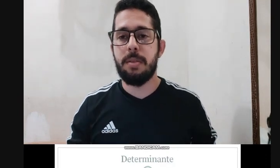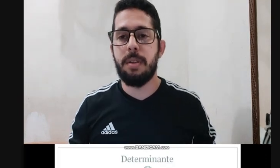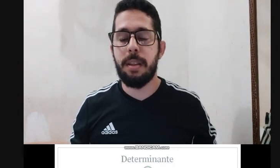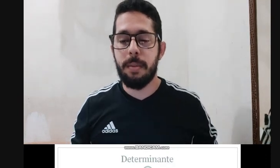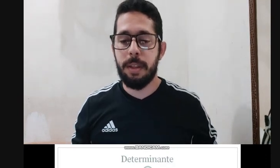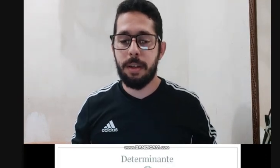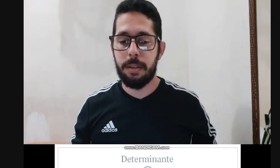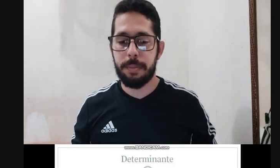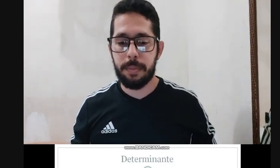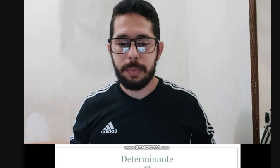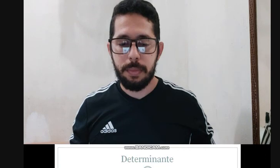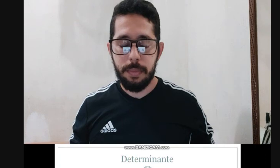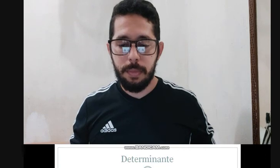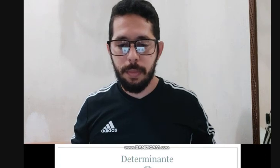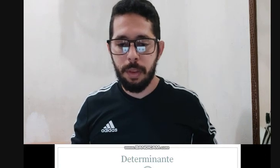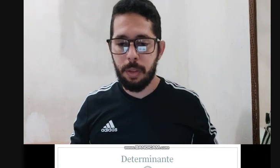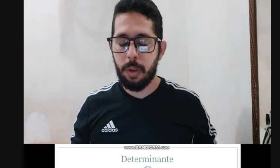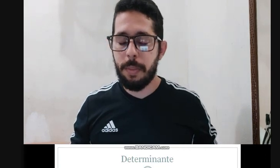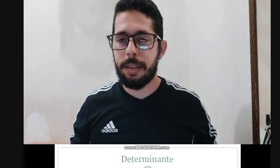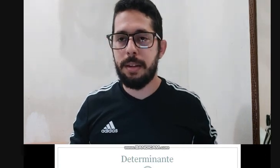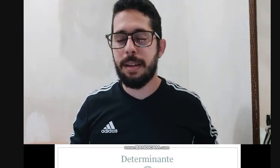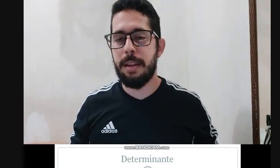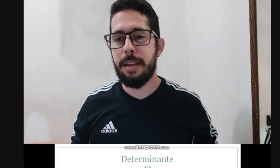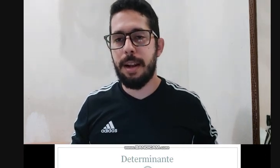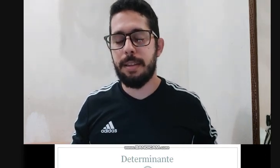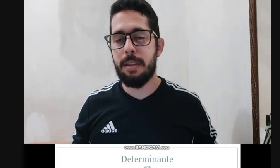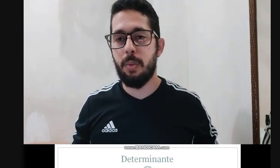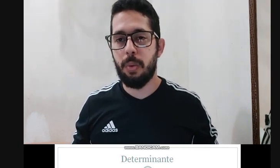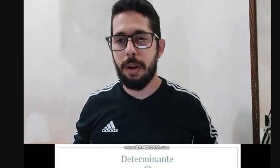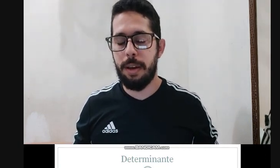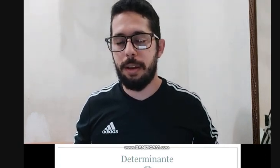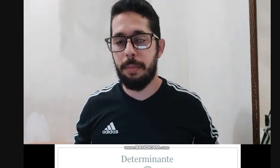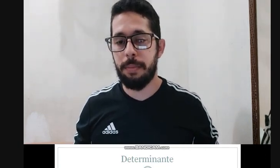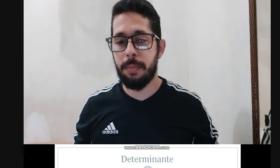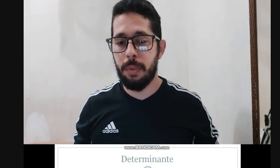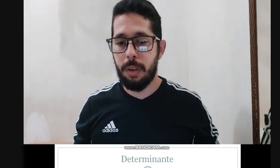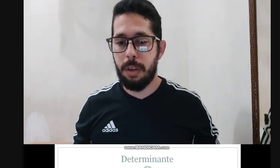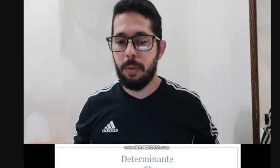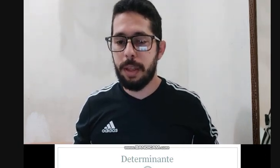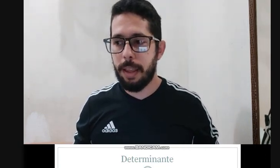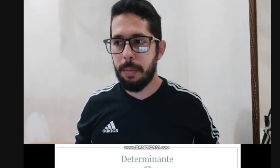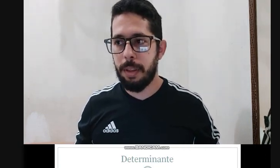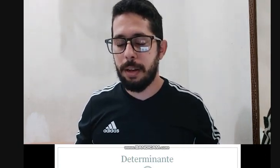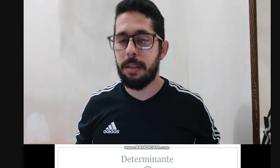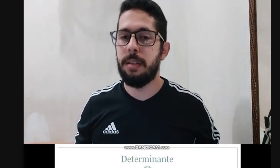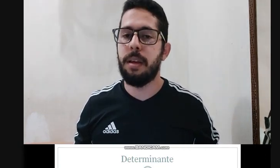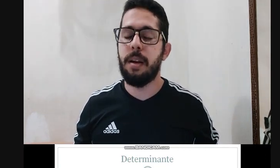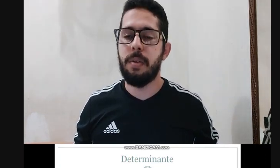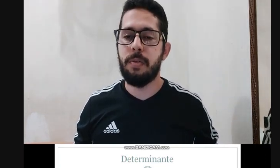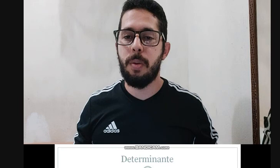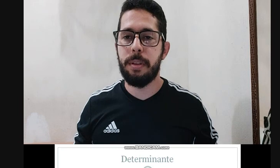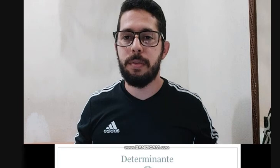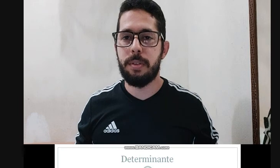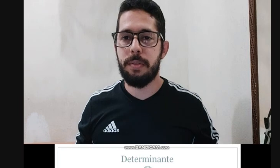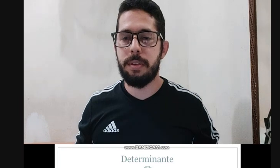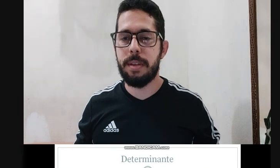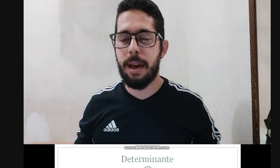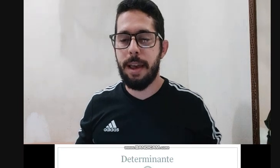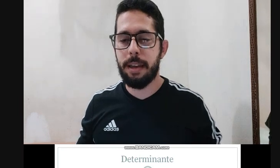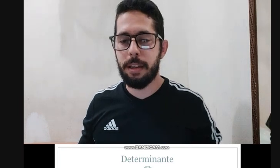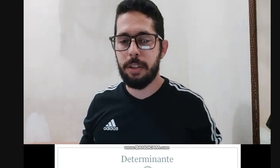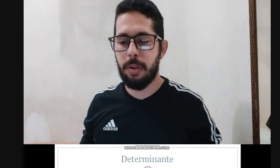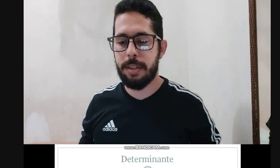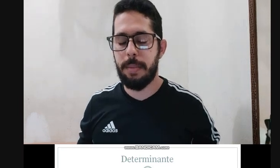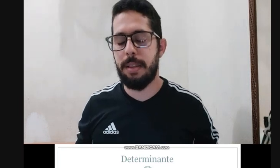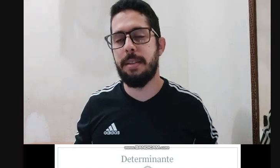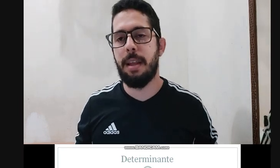No caso do determinante, toda matriz ela é gerada segundo uma regra. E o determinante ela é uma forma de você ver se a